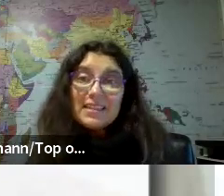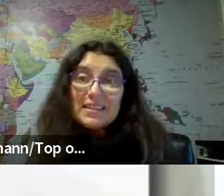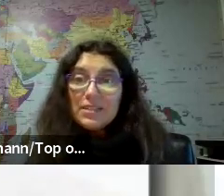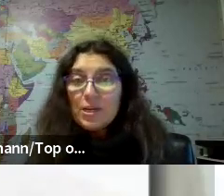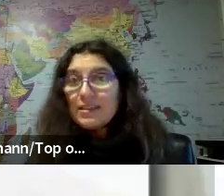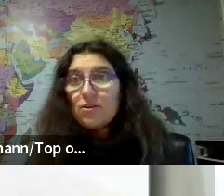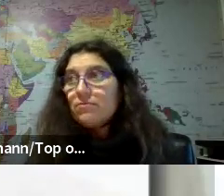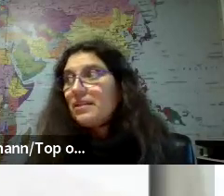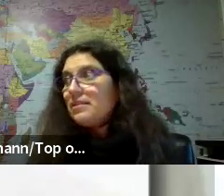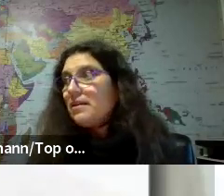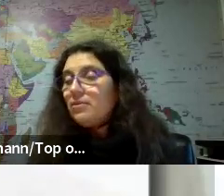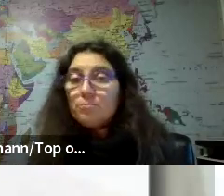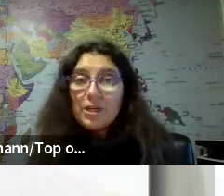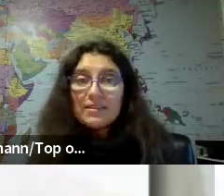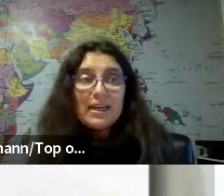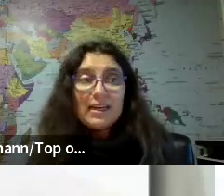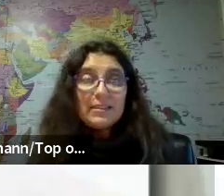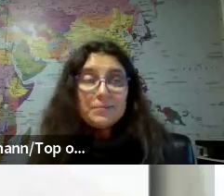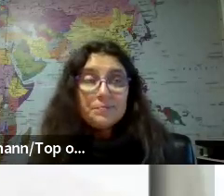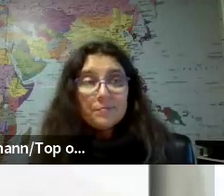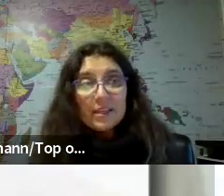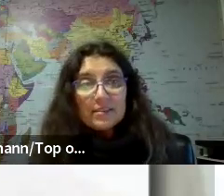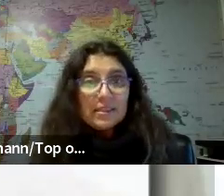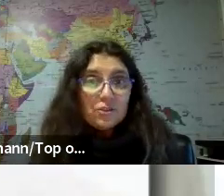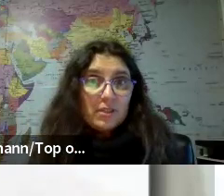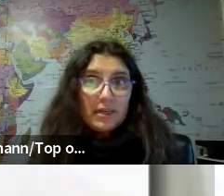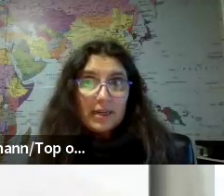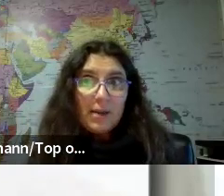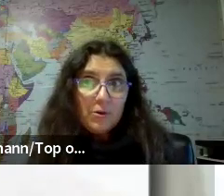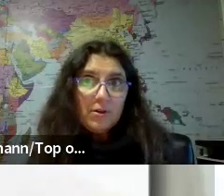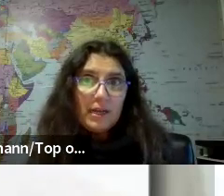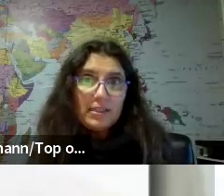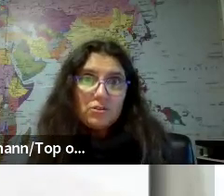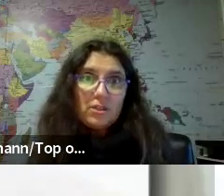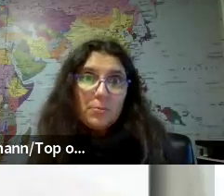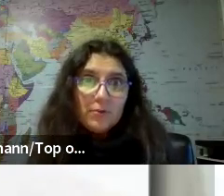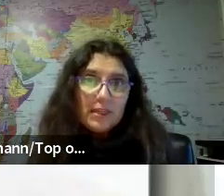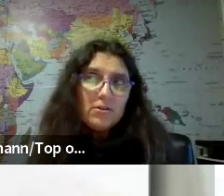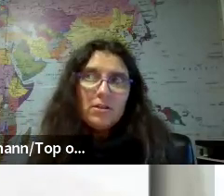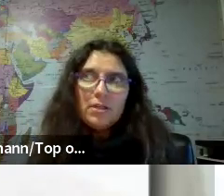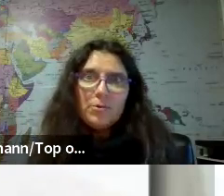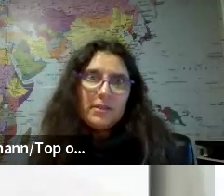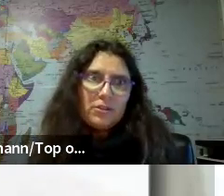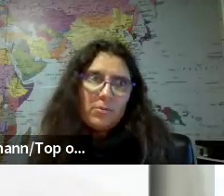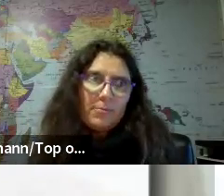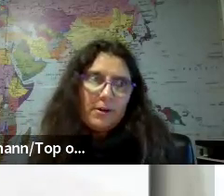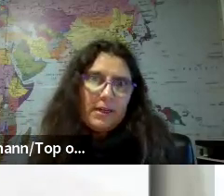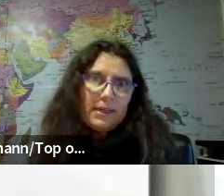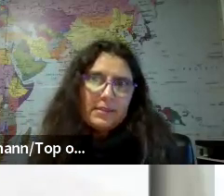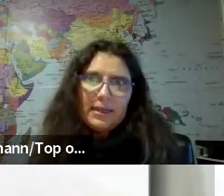Tolerancia al estrés, voy a estar en el sección de reclamo, atención de público, y por lo tanto lo más probable es que